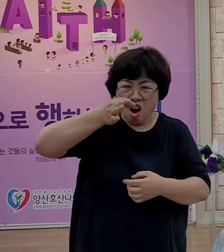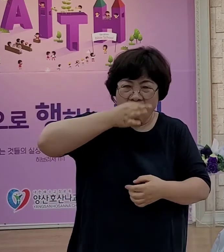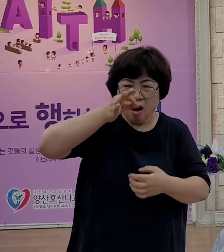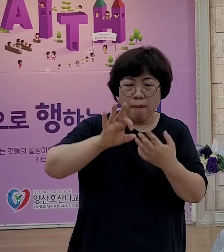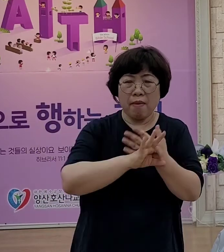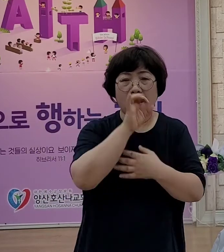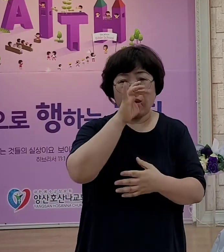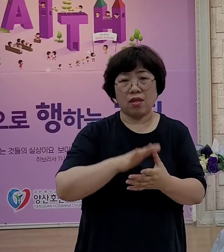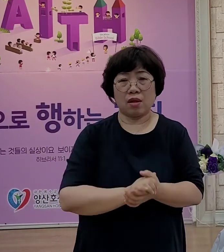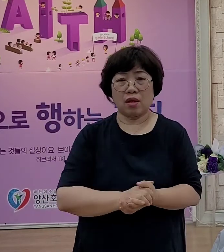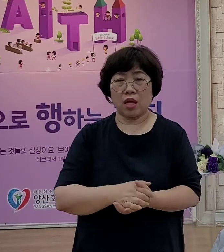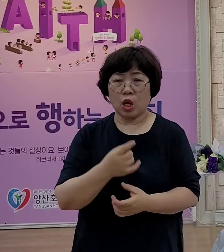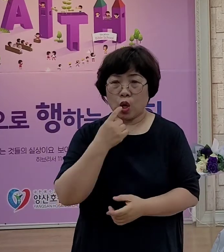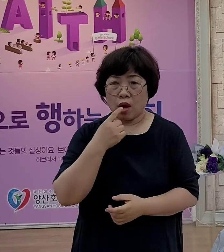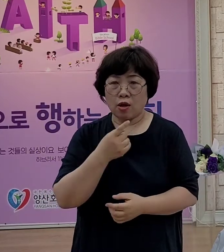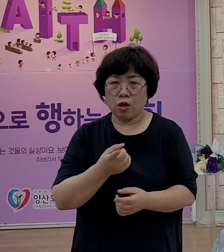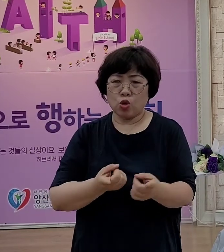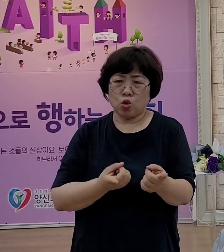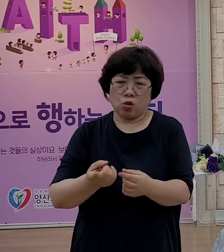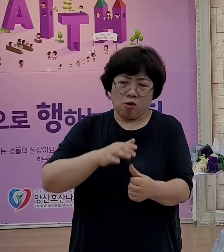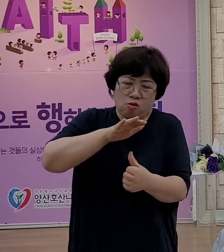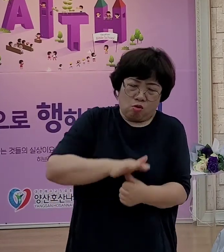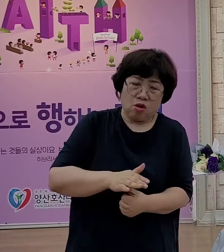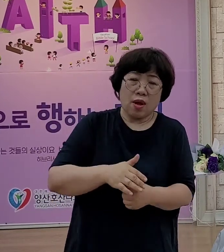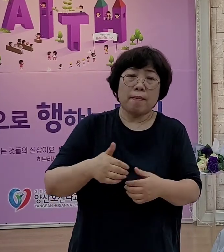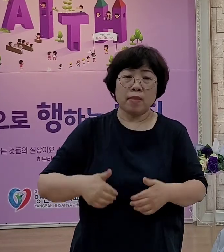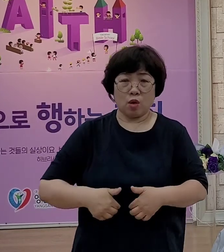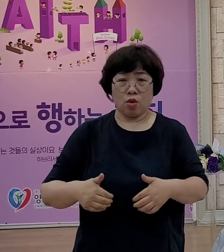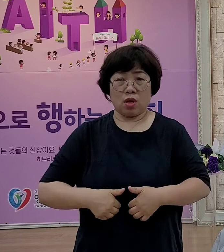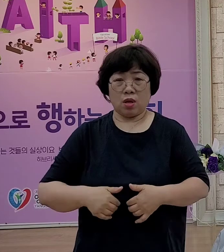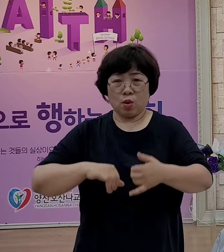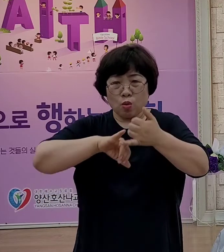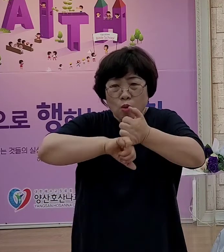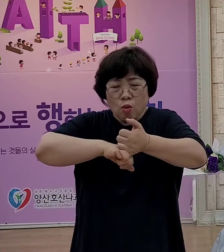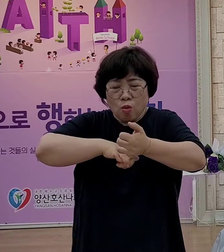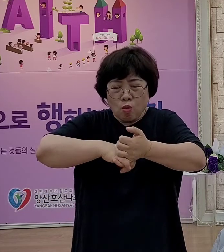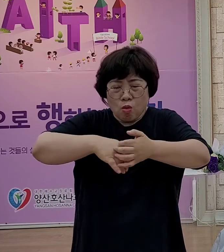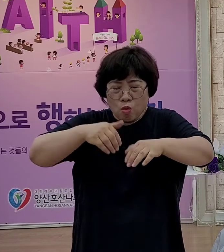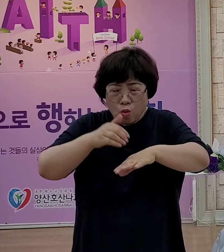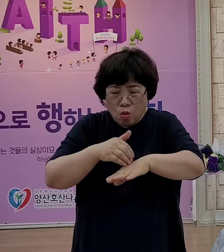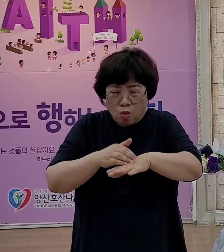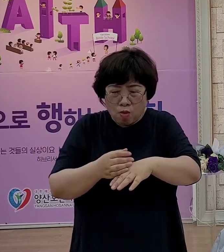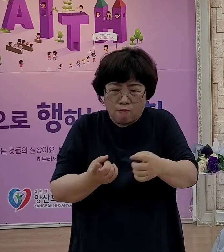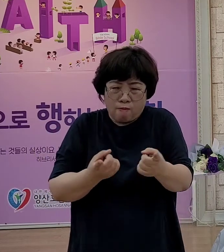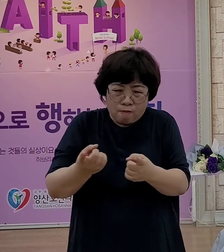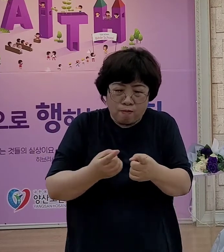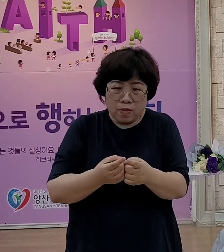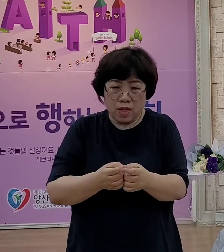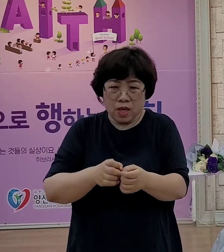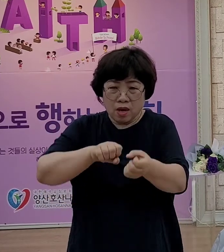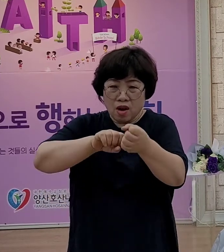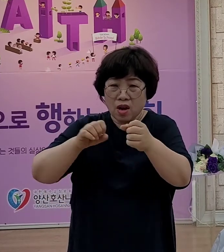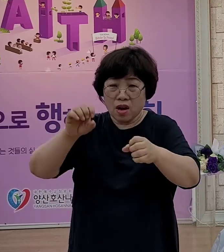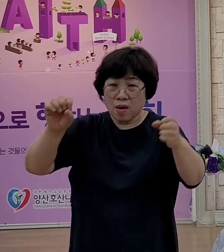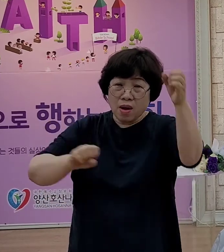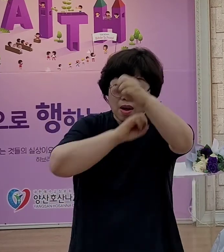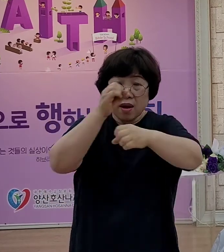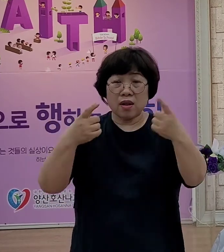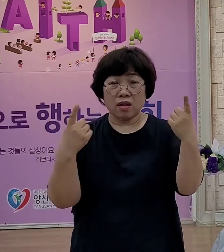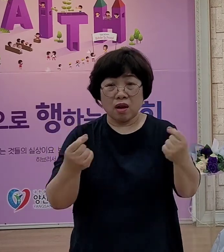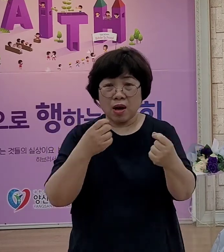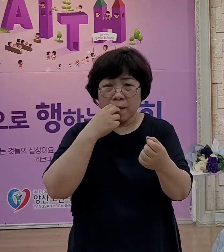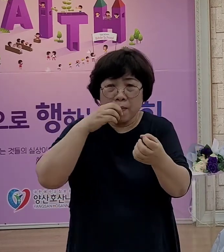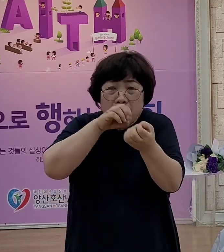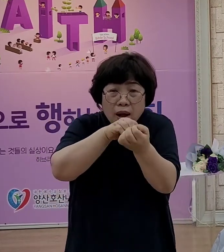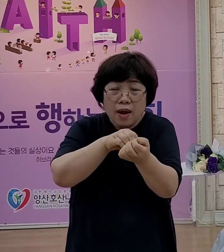아니에요. 혀는 제어해야 돼요. 통제돼 제갈처럼 키처럼 우리의 혀를